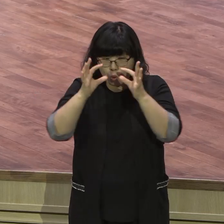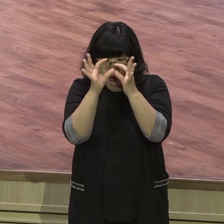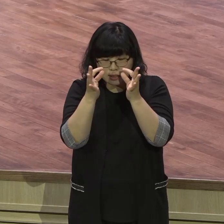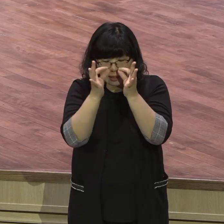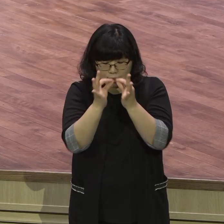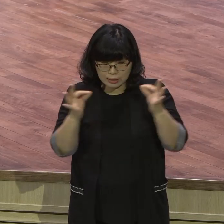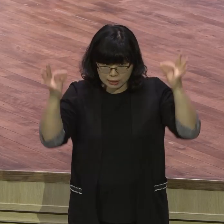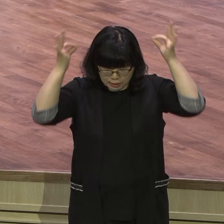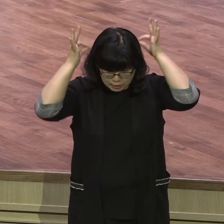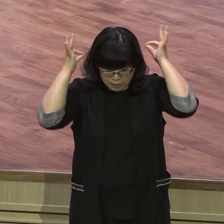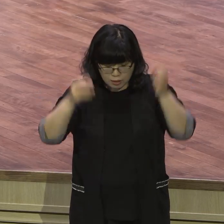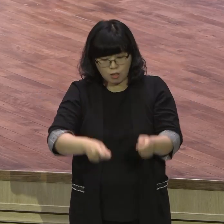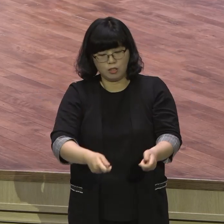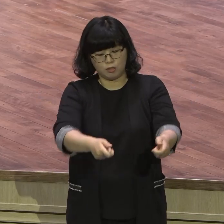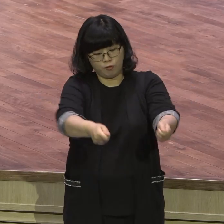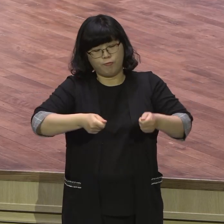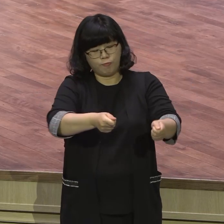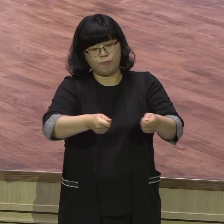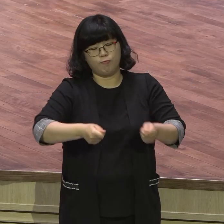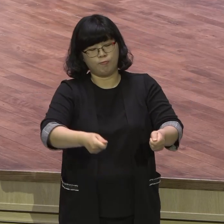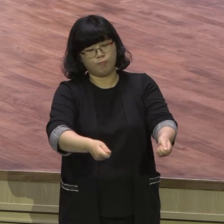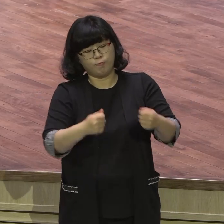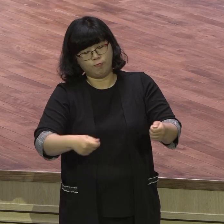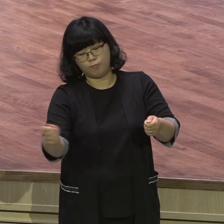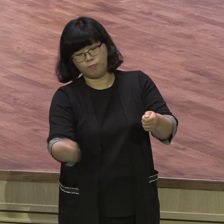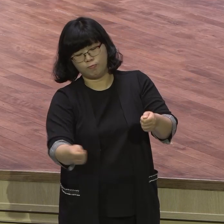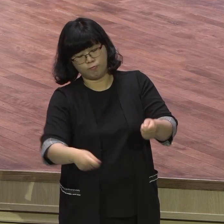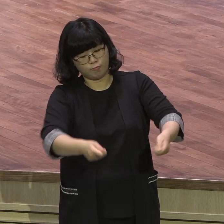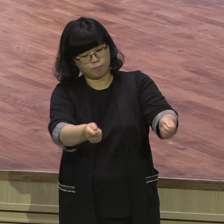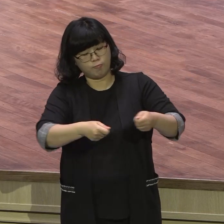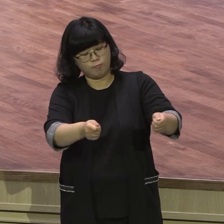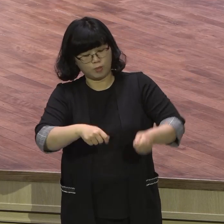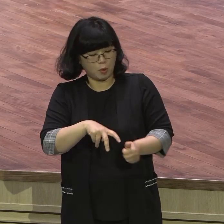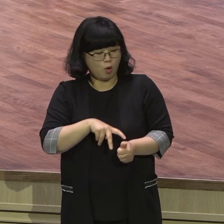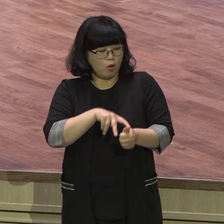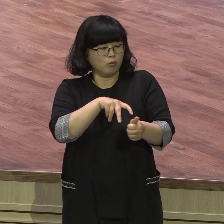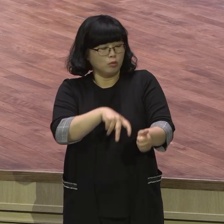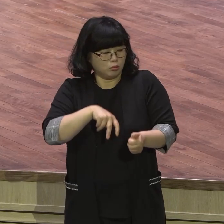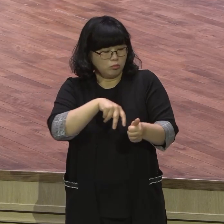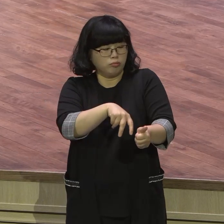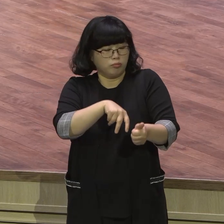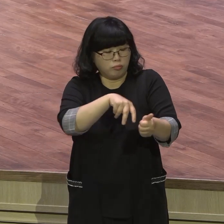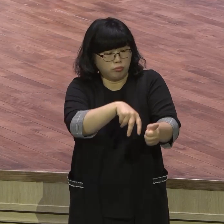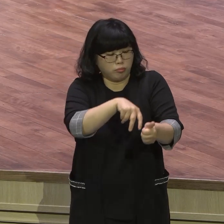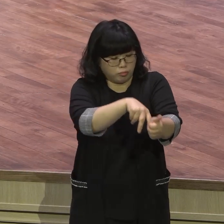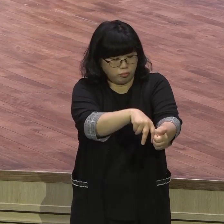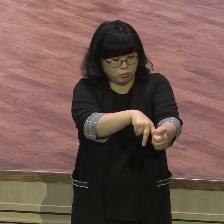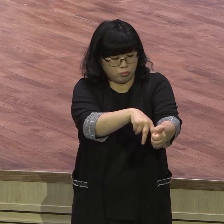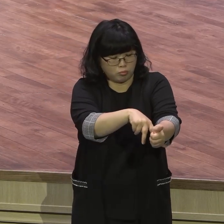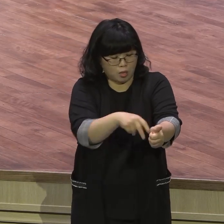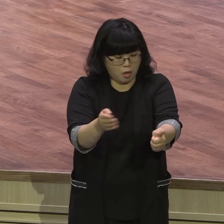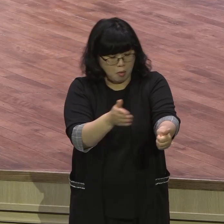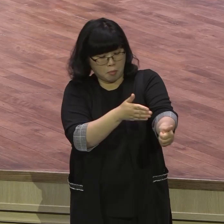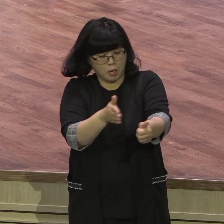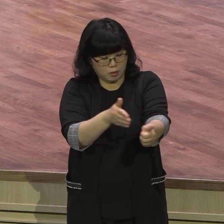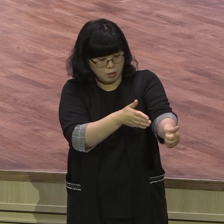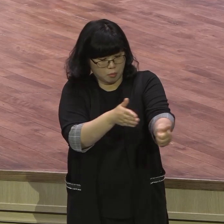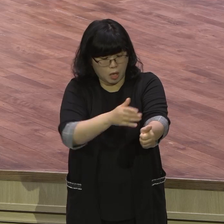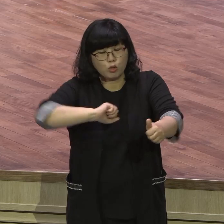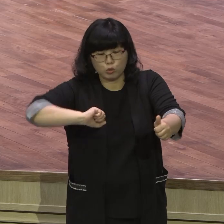말이 그런 비유를 했어요. 하나님이 원하시고 기뻐하는 방향으로 가지 않으려고 이스라엘